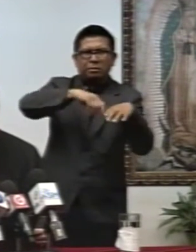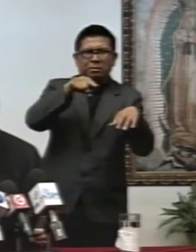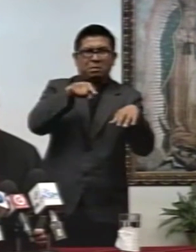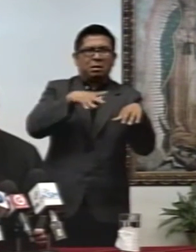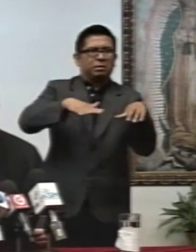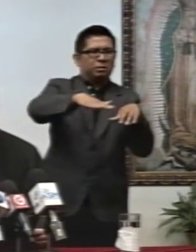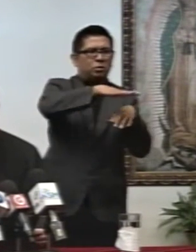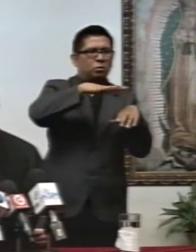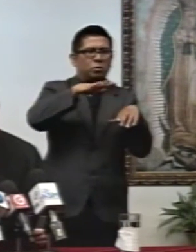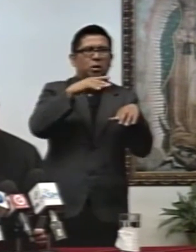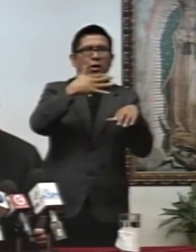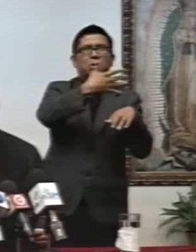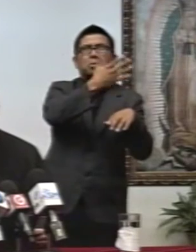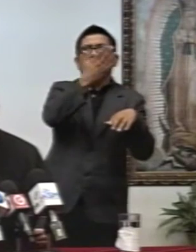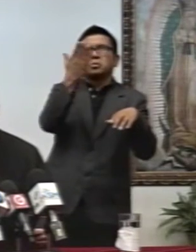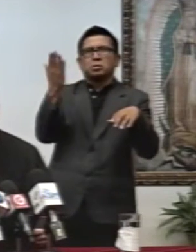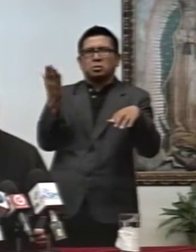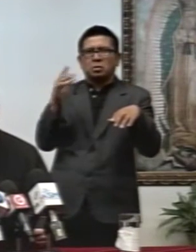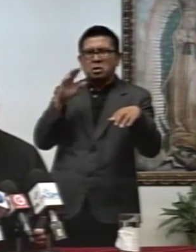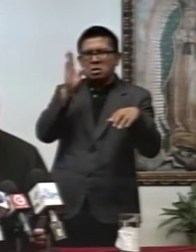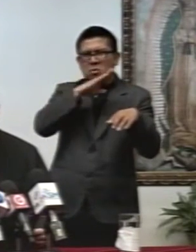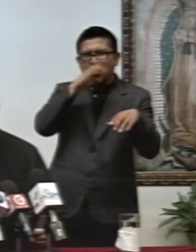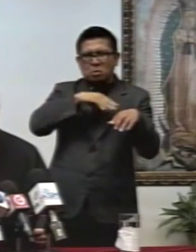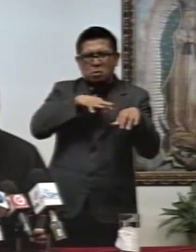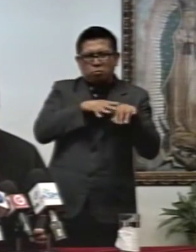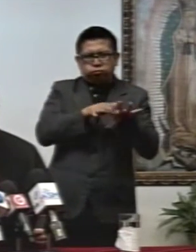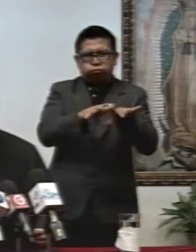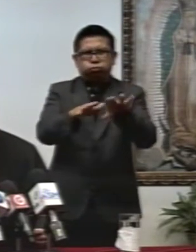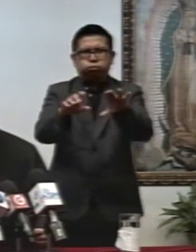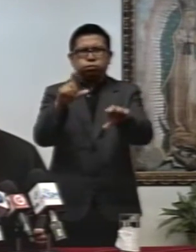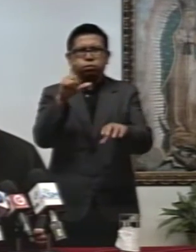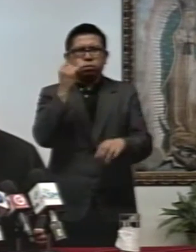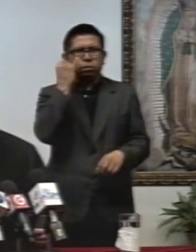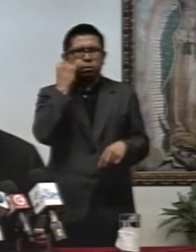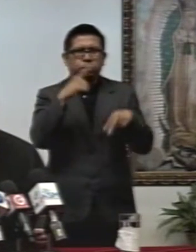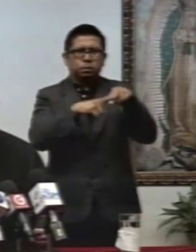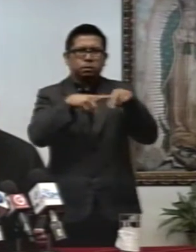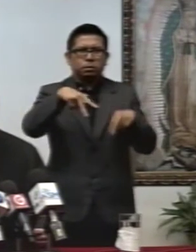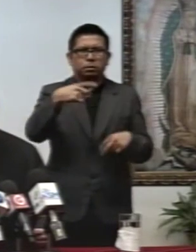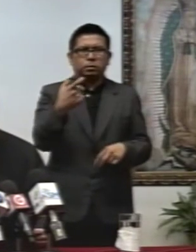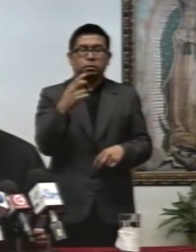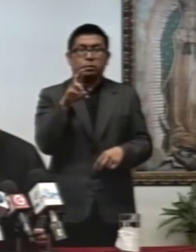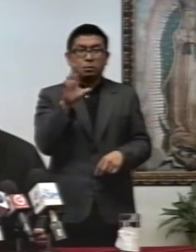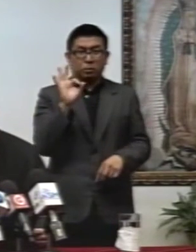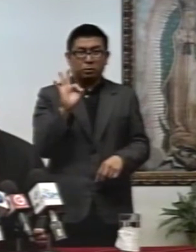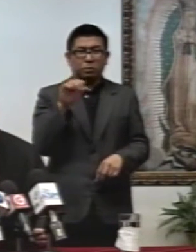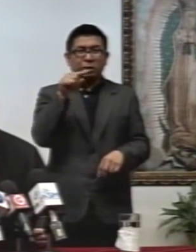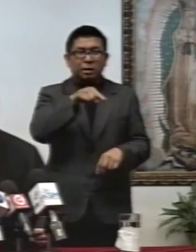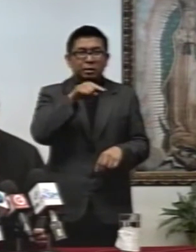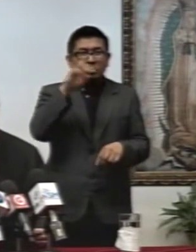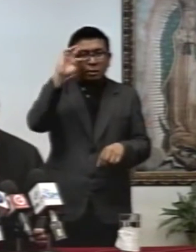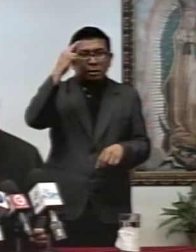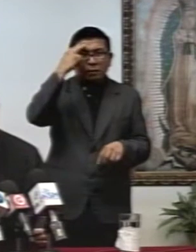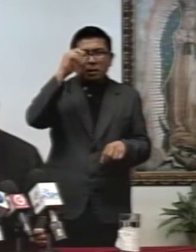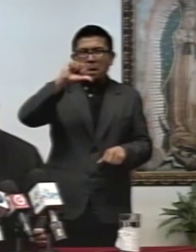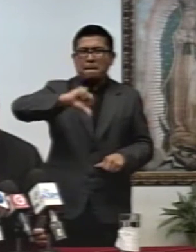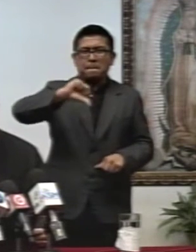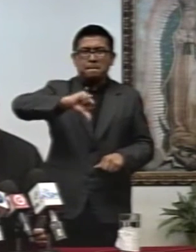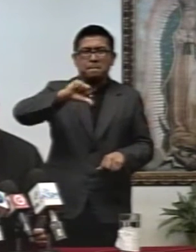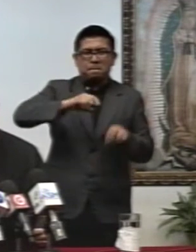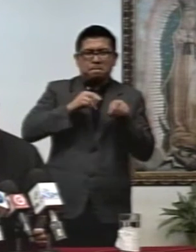abierto y mediante cianuro, porque dicha práctica es un gravísimo